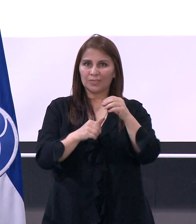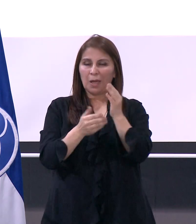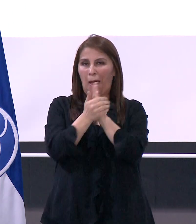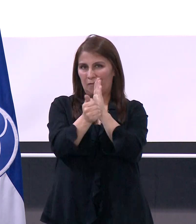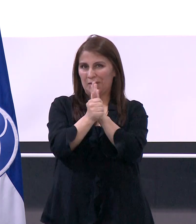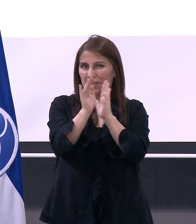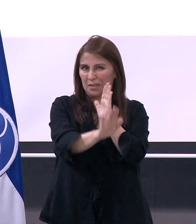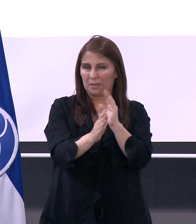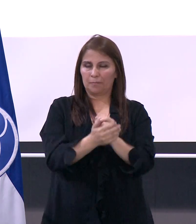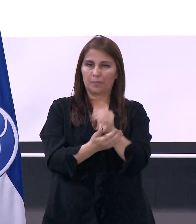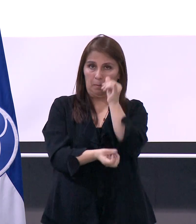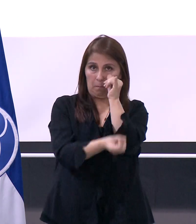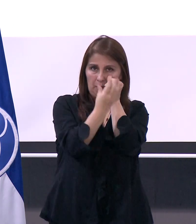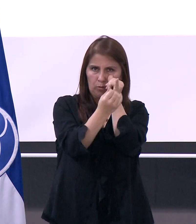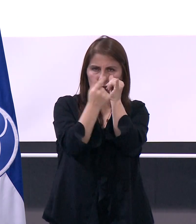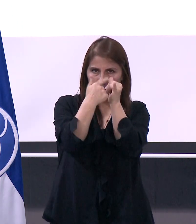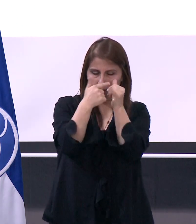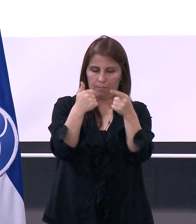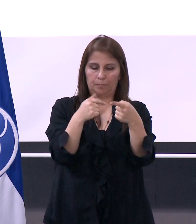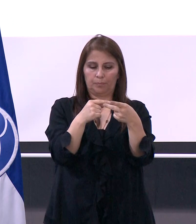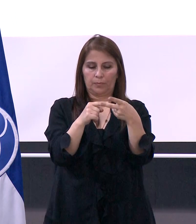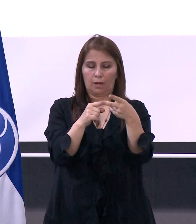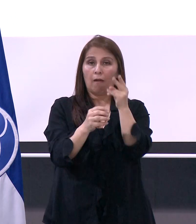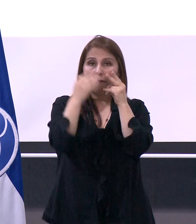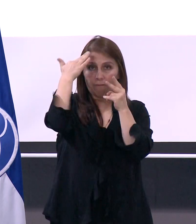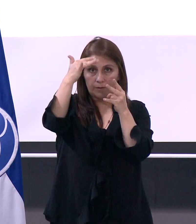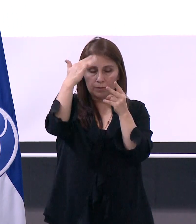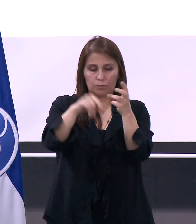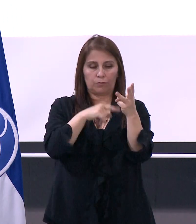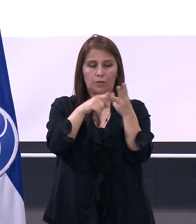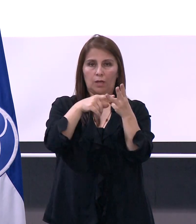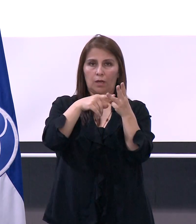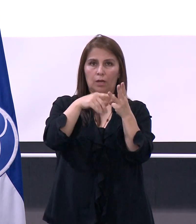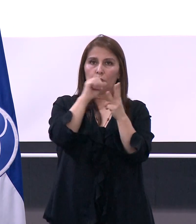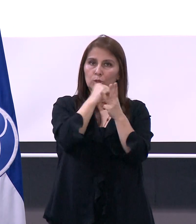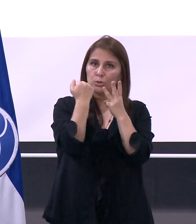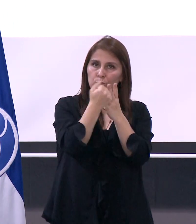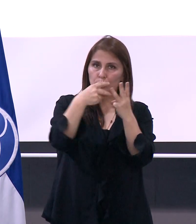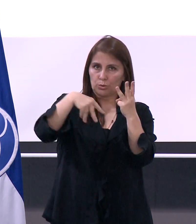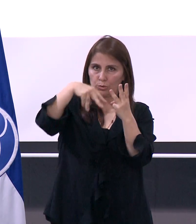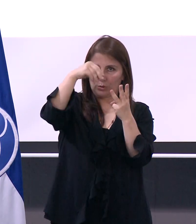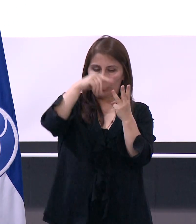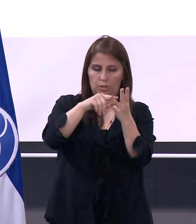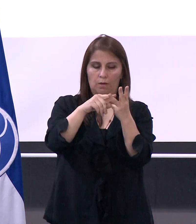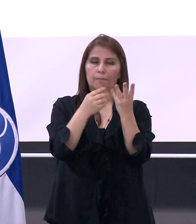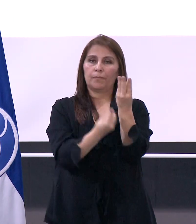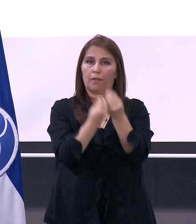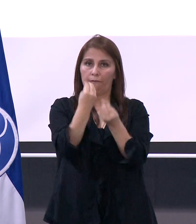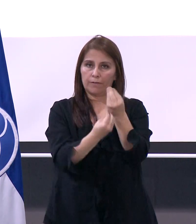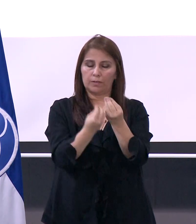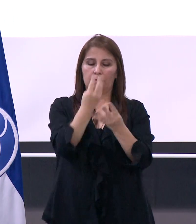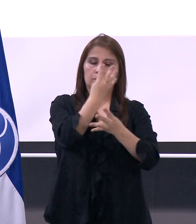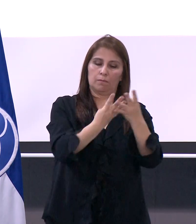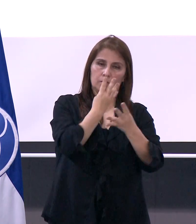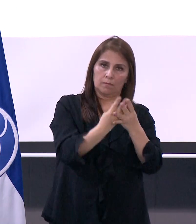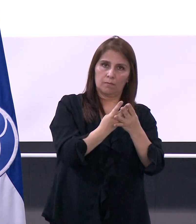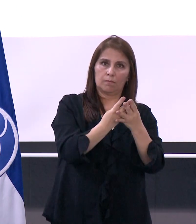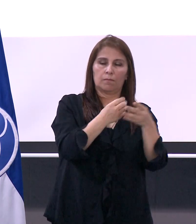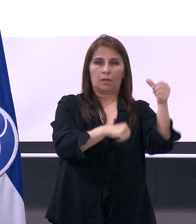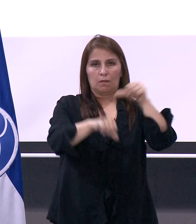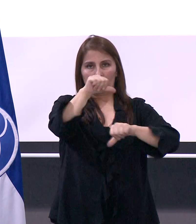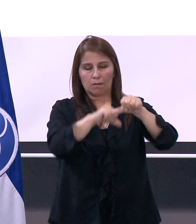áreas de enseñanza pedagogía filosofía sociología física matemáticas química y